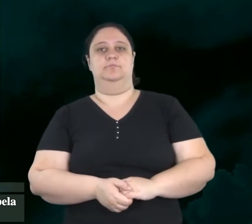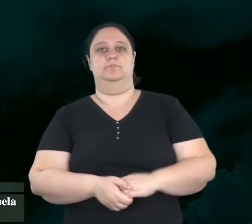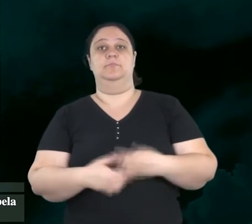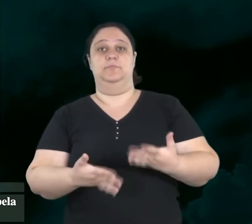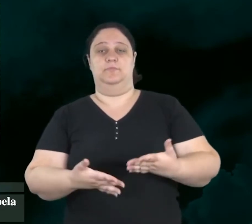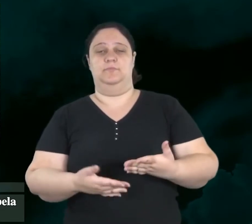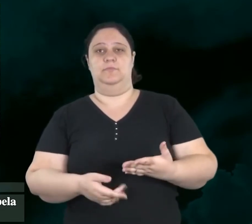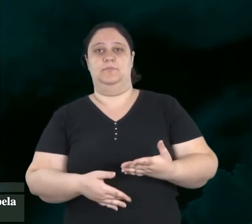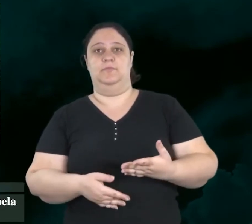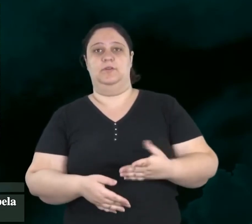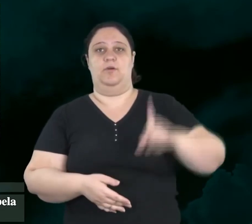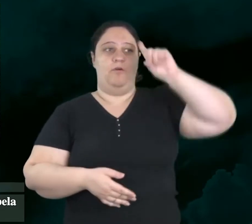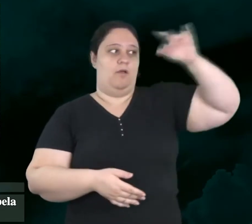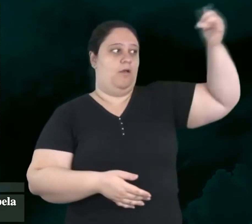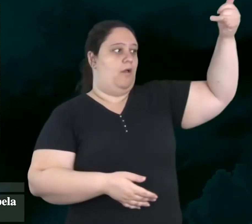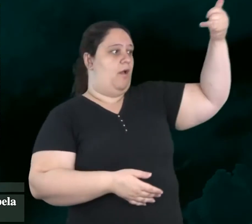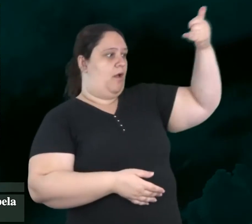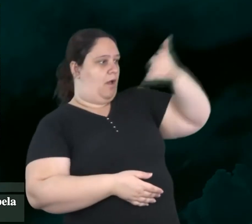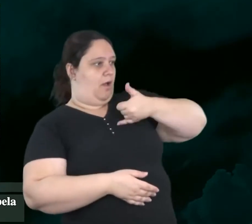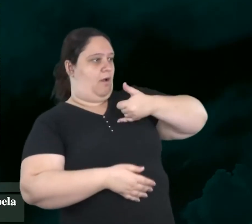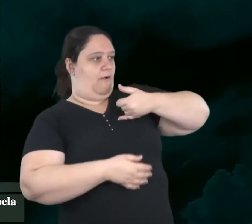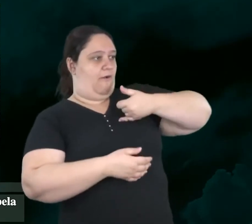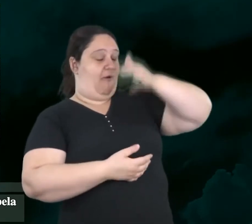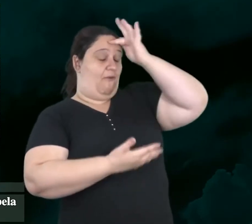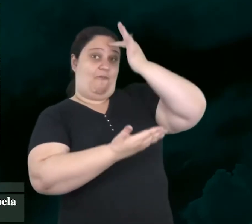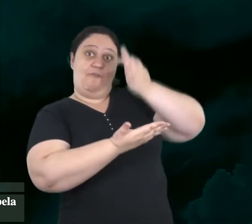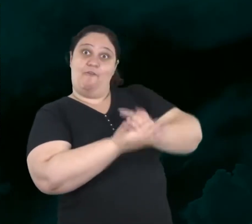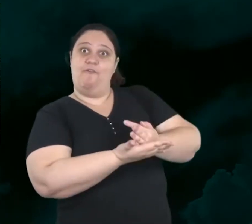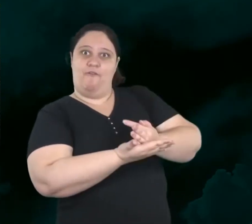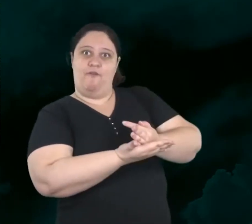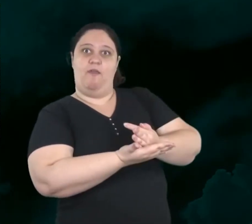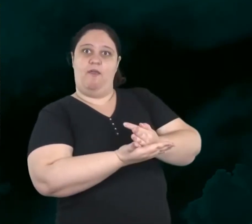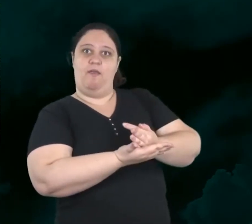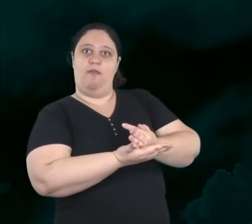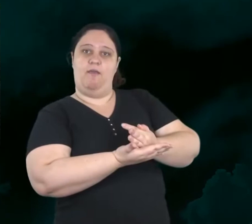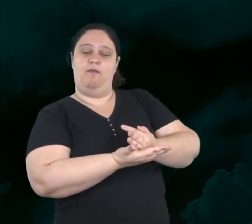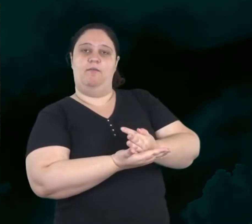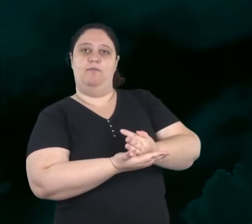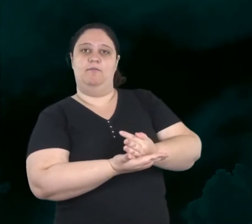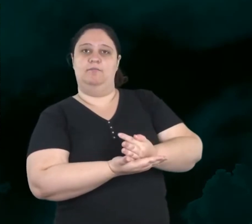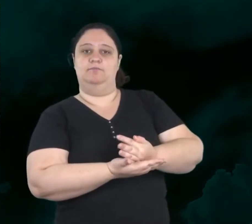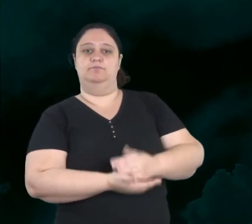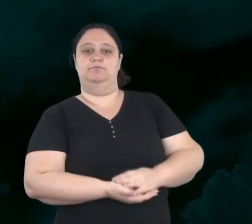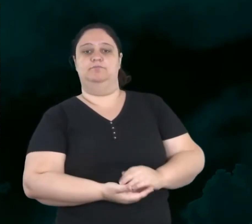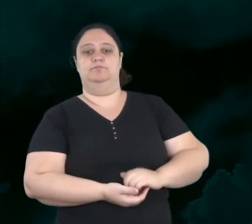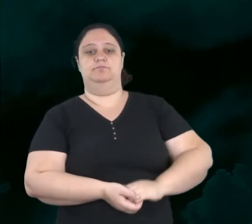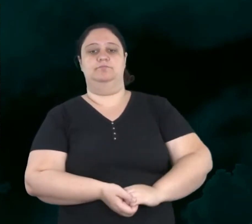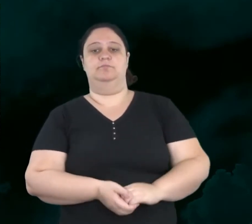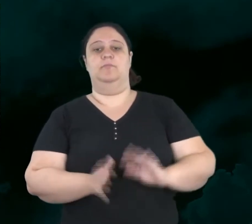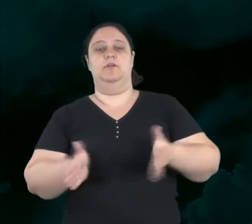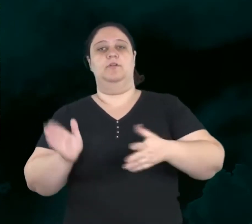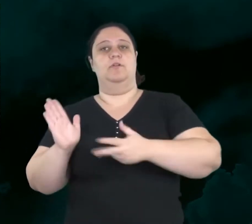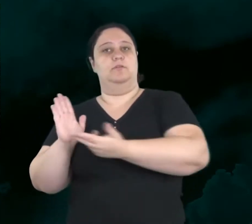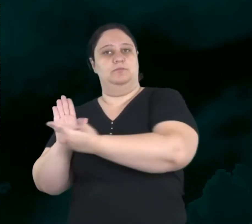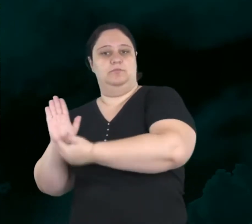ouvir. A fé vem pelo ouvir e ouvir, né, da palavra de Cristo. Vamos lá, vamos olhar